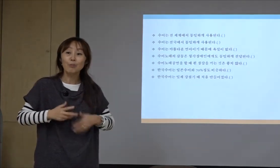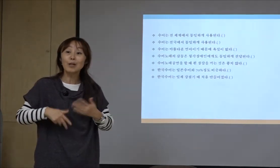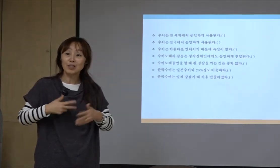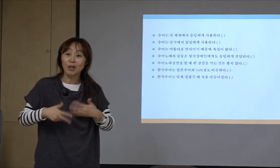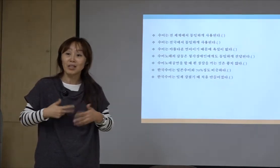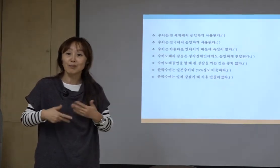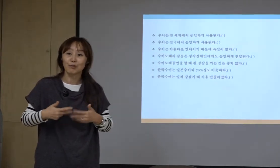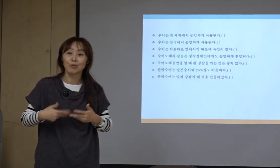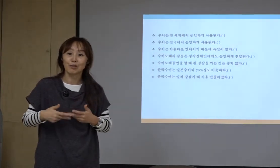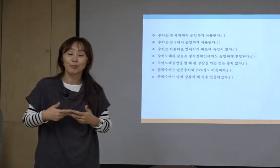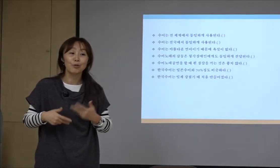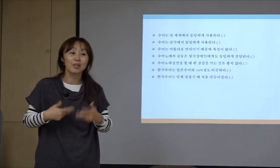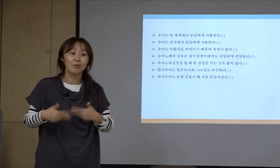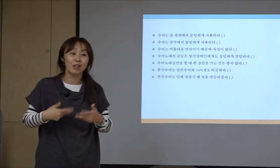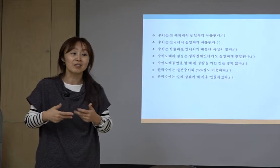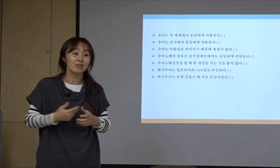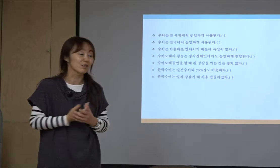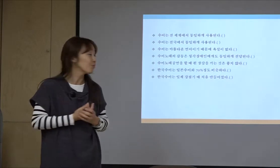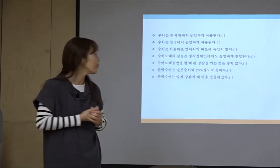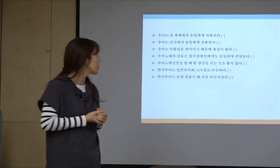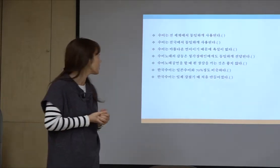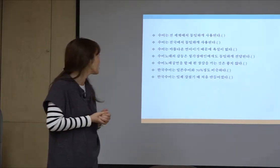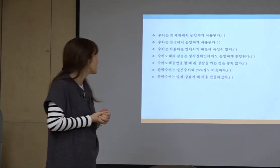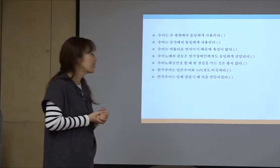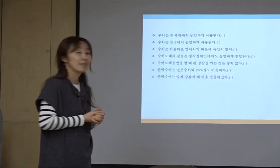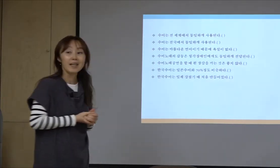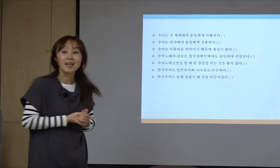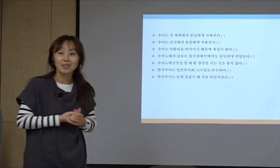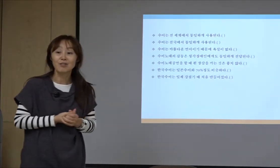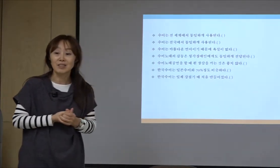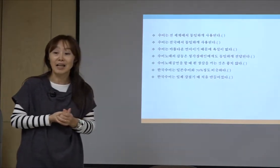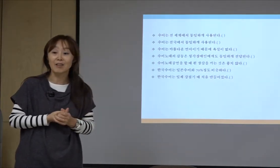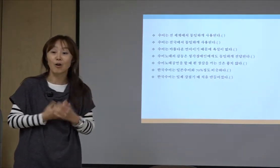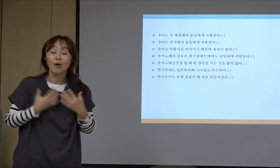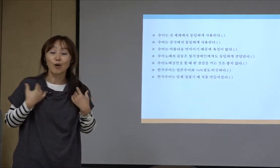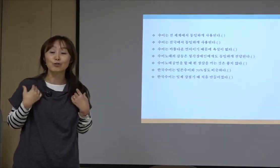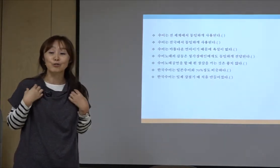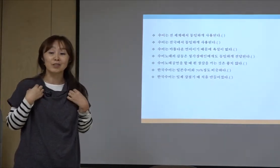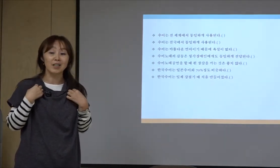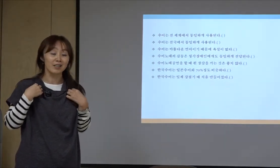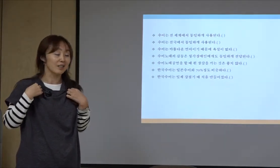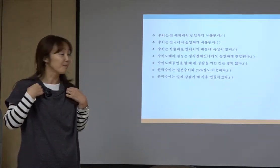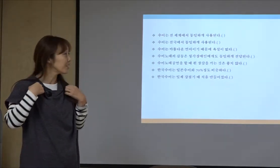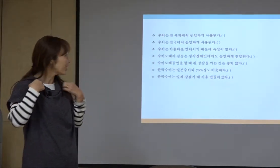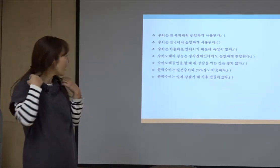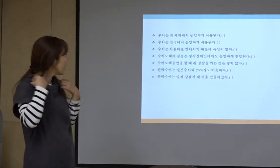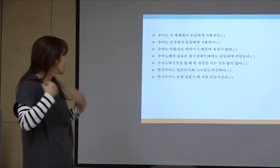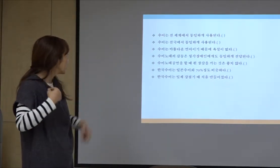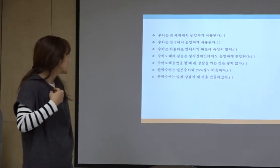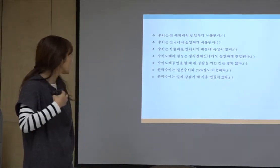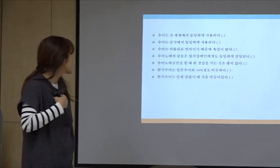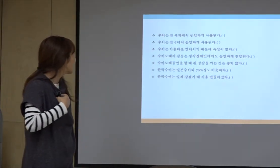모양 정확하게 보이려고 하는 거예요. 검은색 정장이 예, 정말 다 어두운 색 입는 게